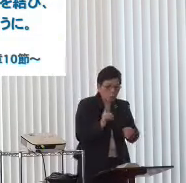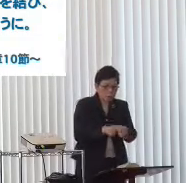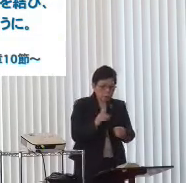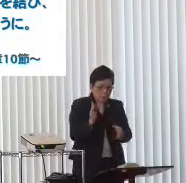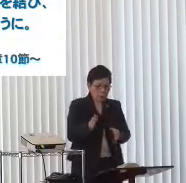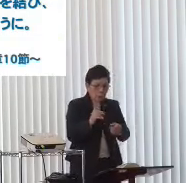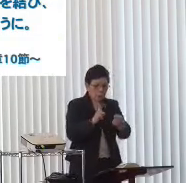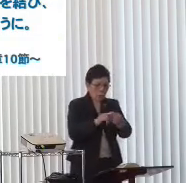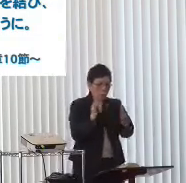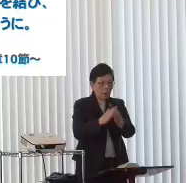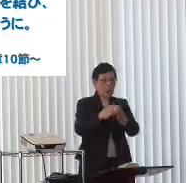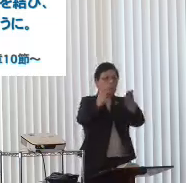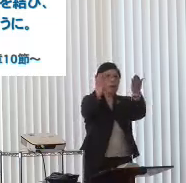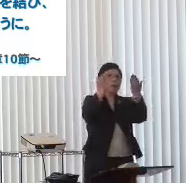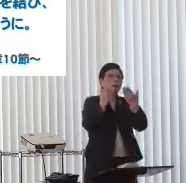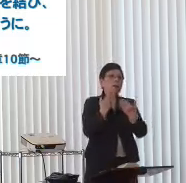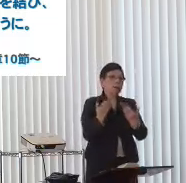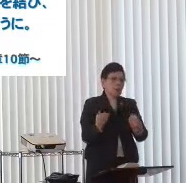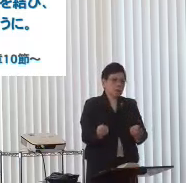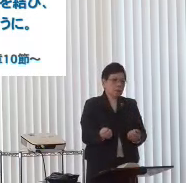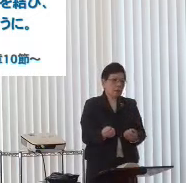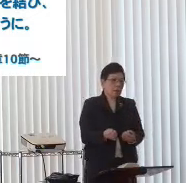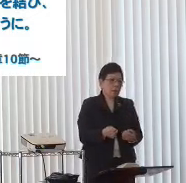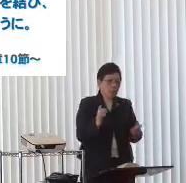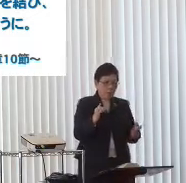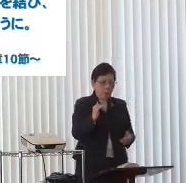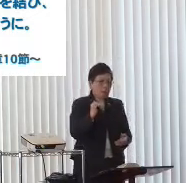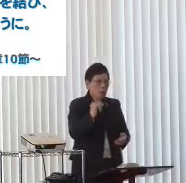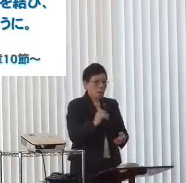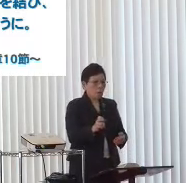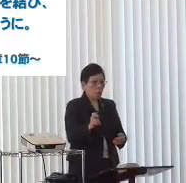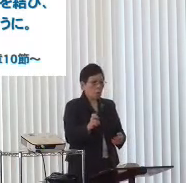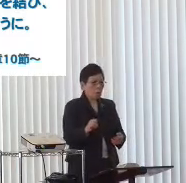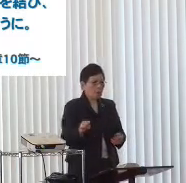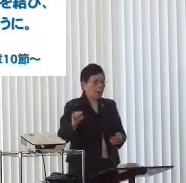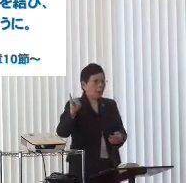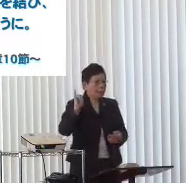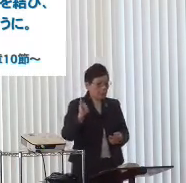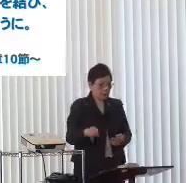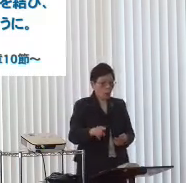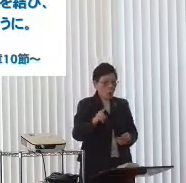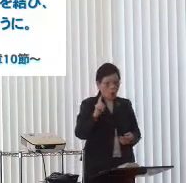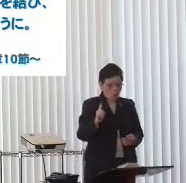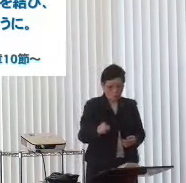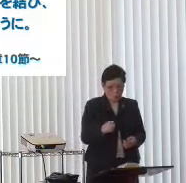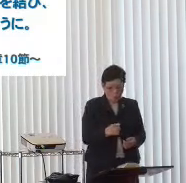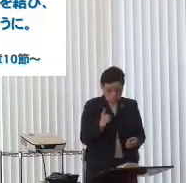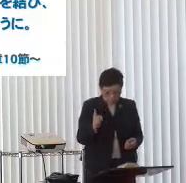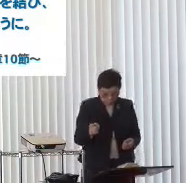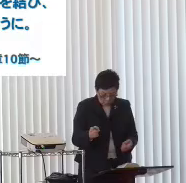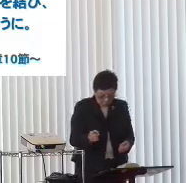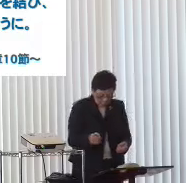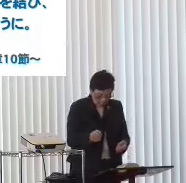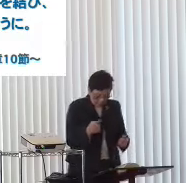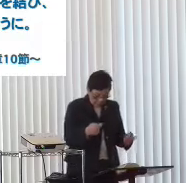に与えられた聖句はですね、コロサイの信徒への手紙の1章の10節であ